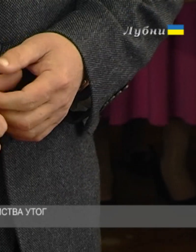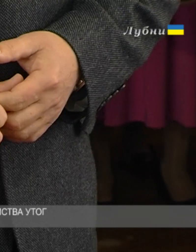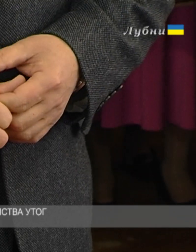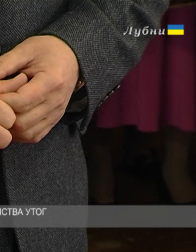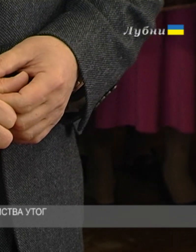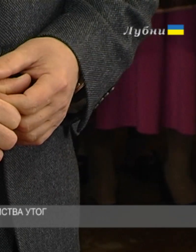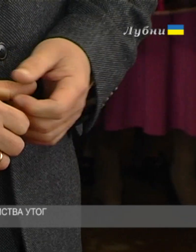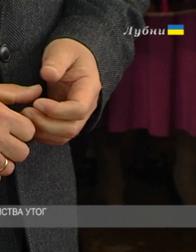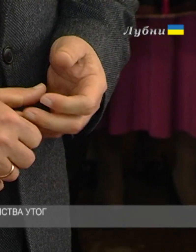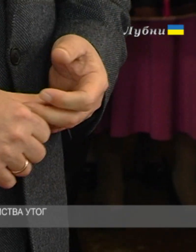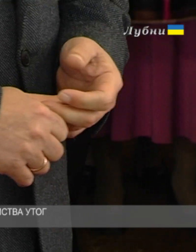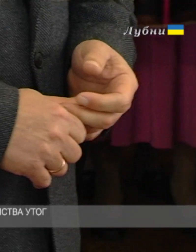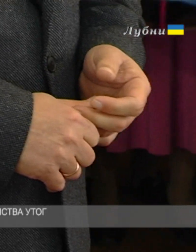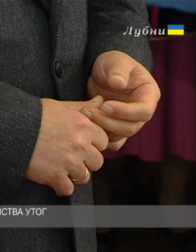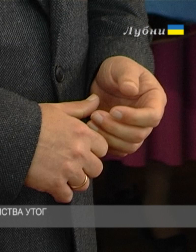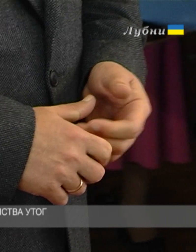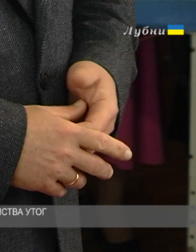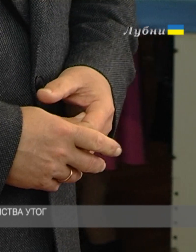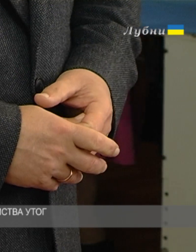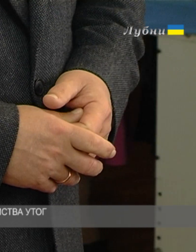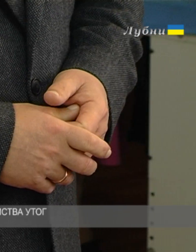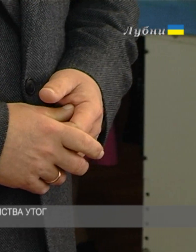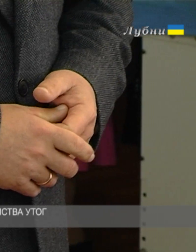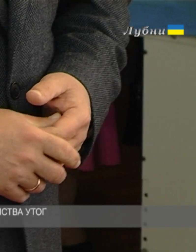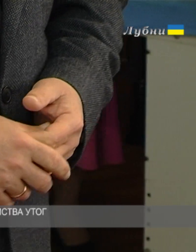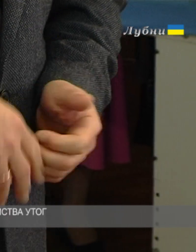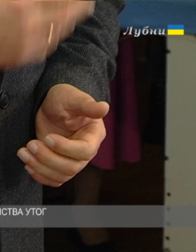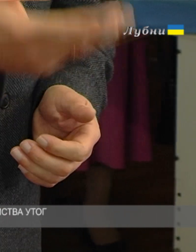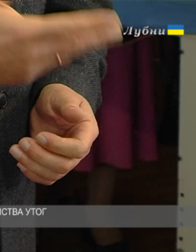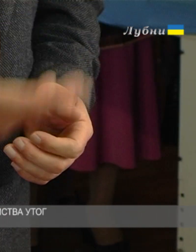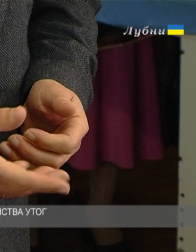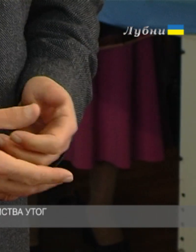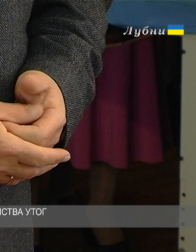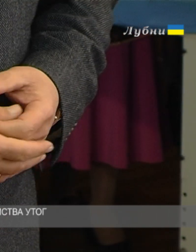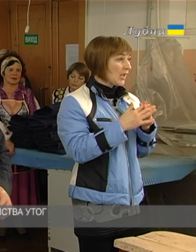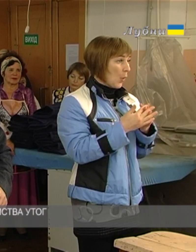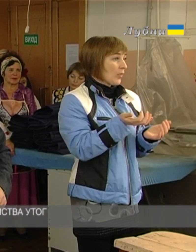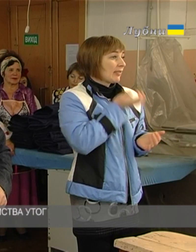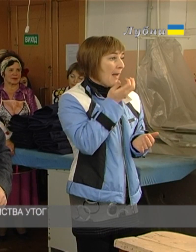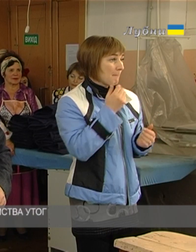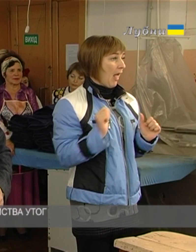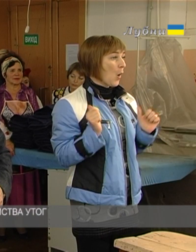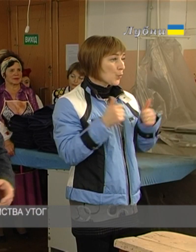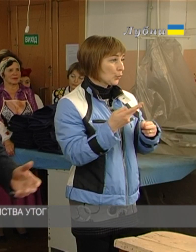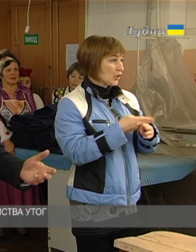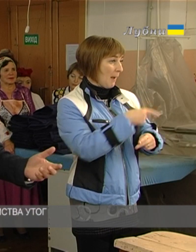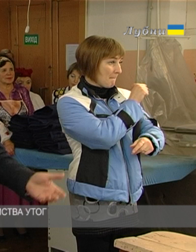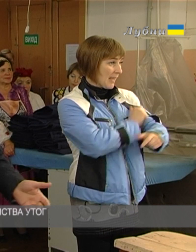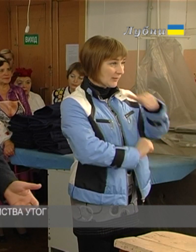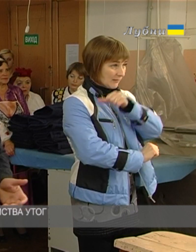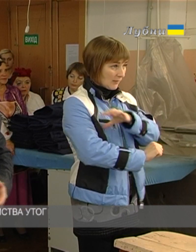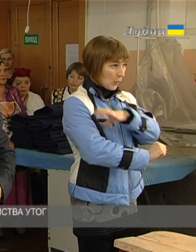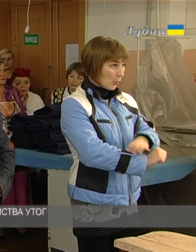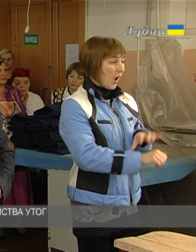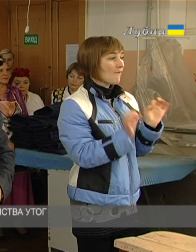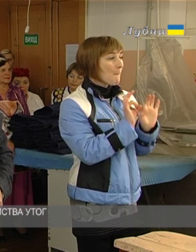своїх батьків, які живуть у селі, щось таке, яке потрібне. Теплу безрукавку, курточку. Там